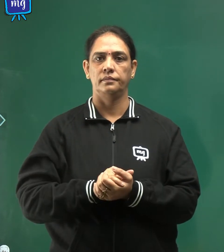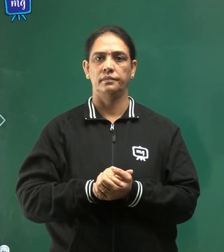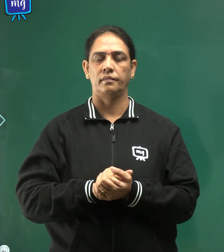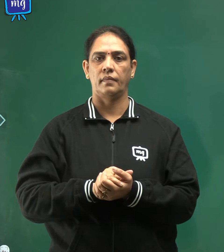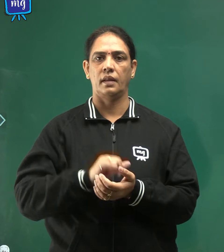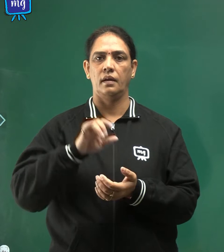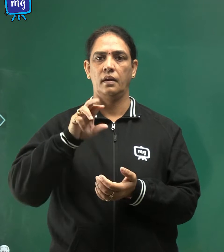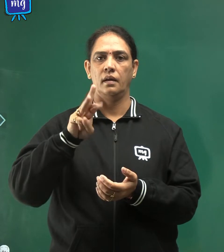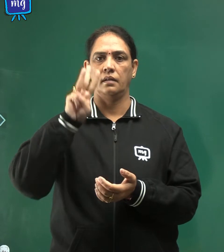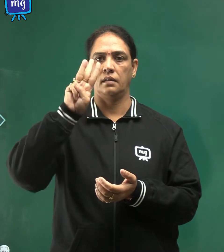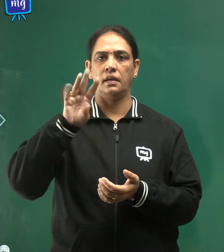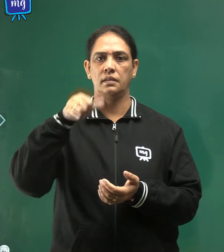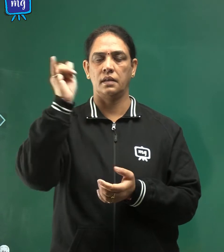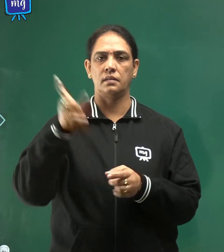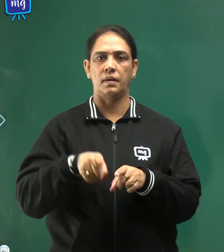36 बराबर